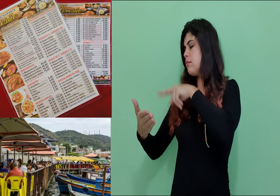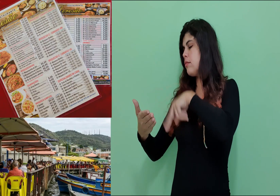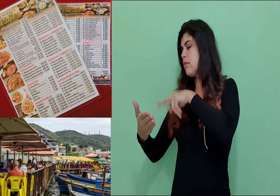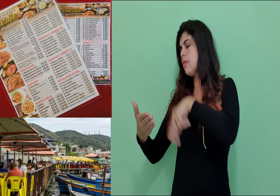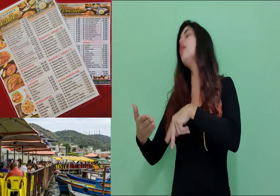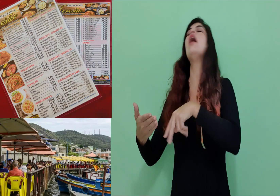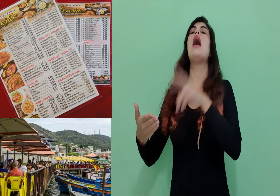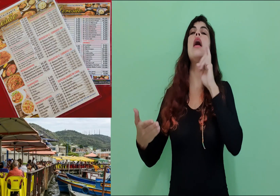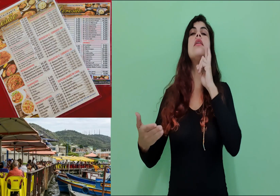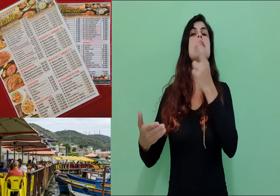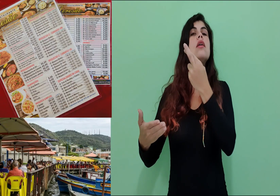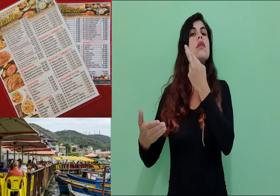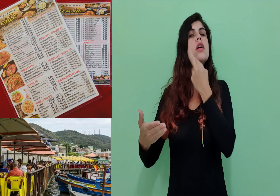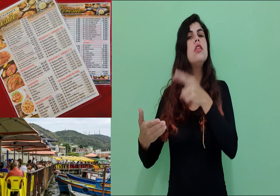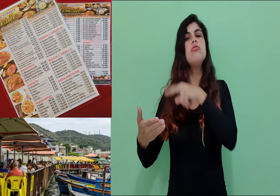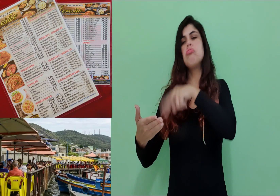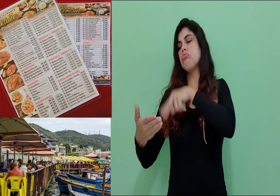ou um restaurante, um cardápio,